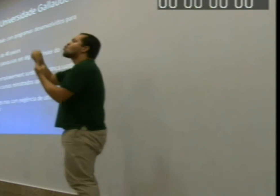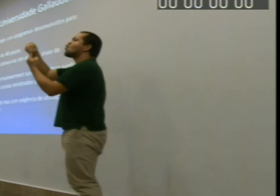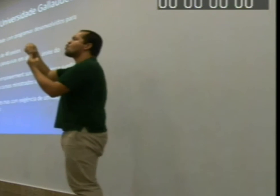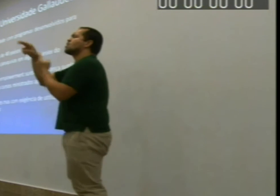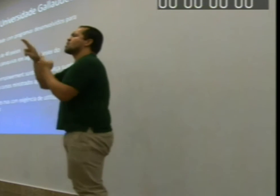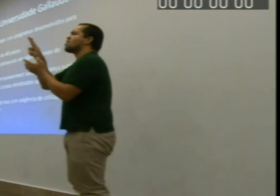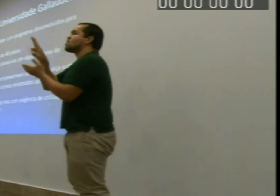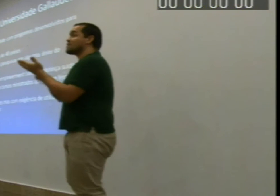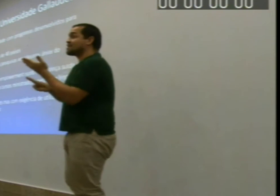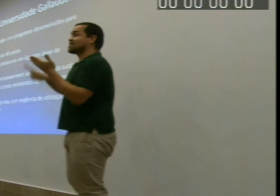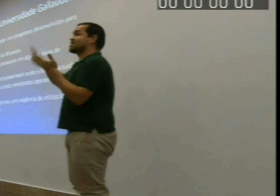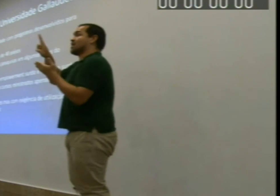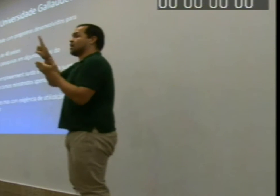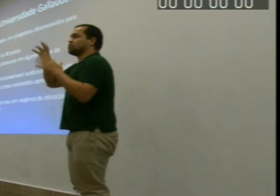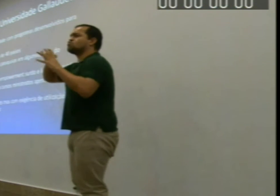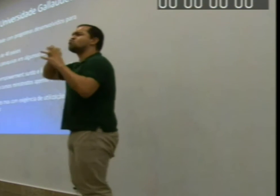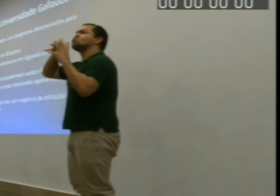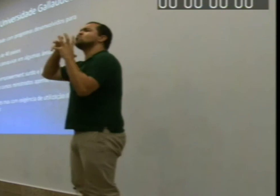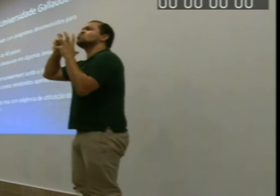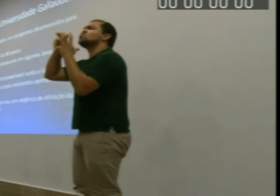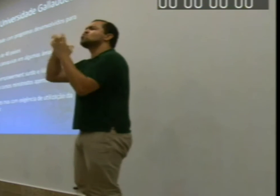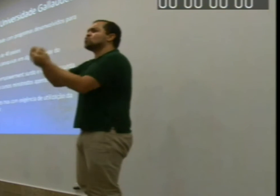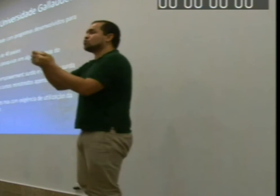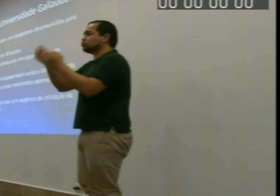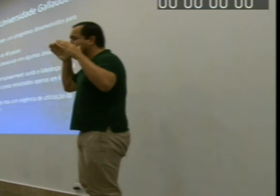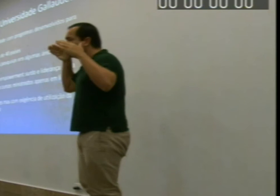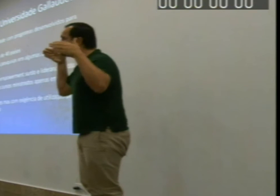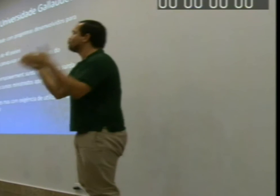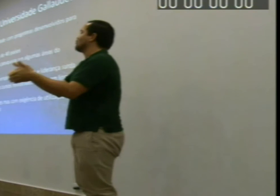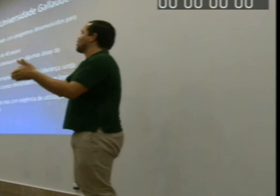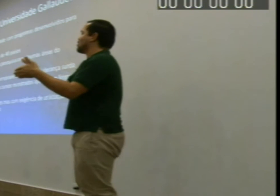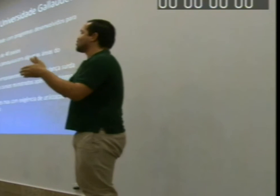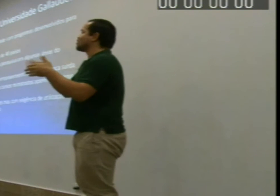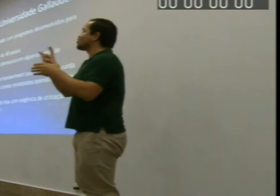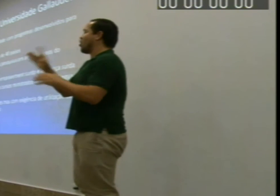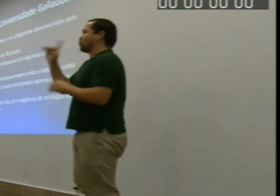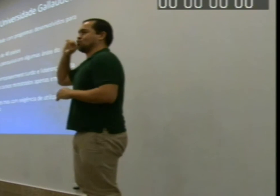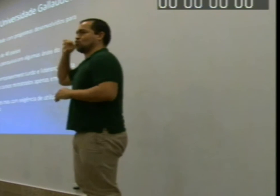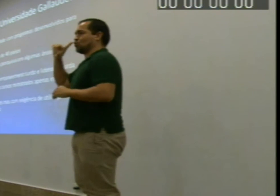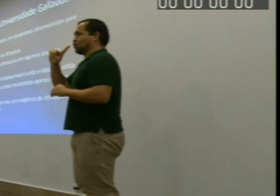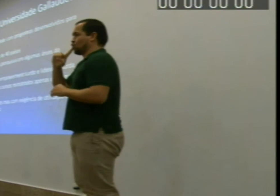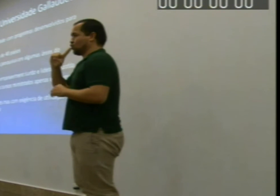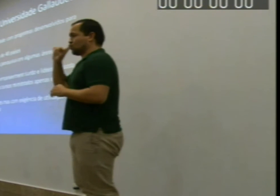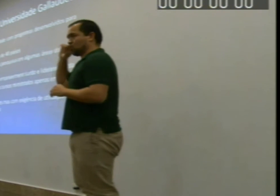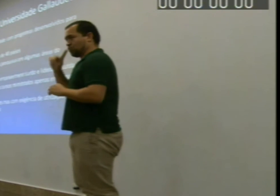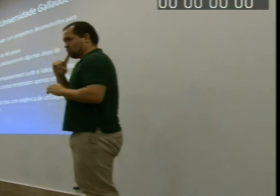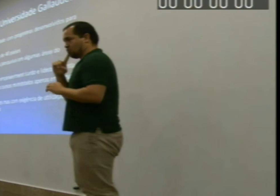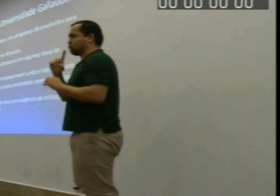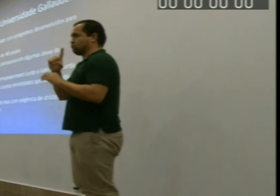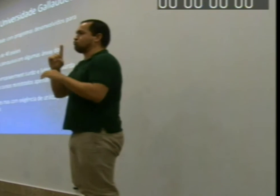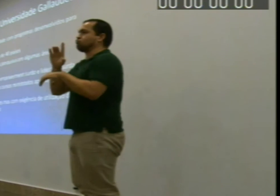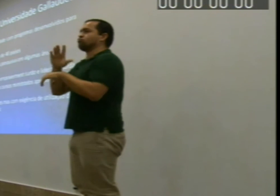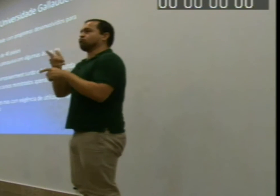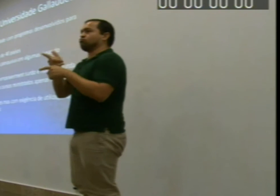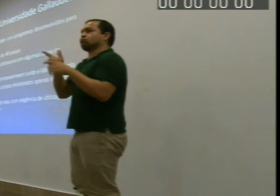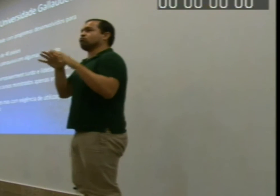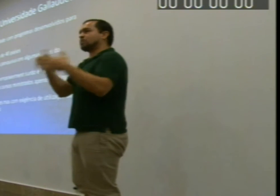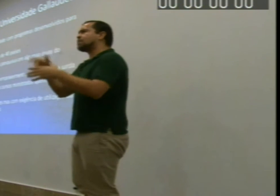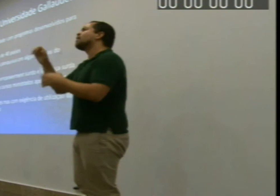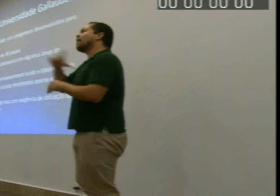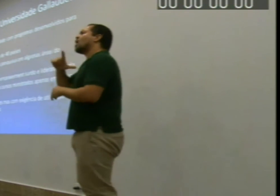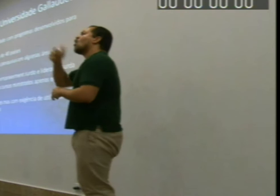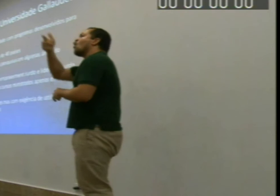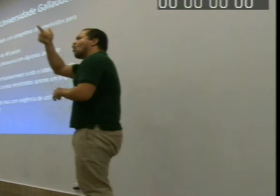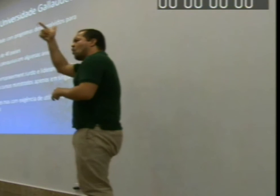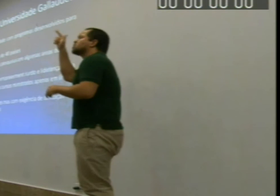certo é a única Universidade do mundo que é focada em estudo surdos né na